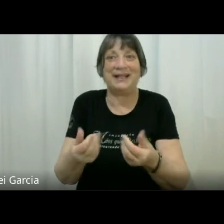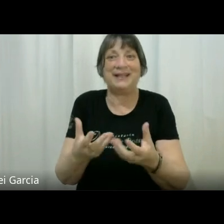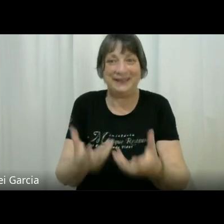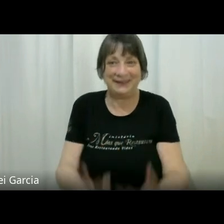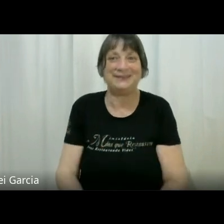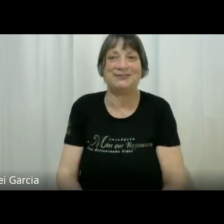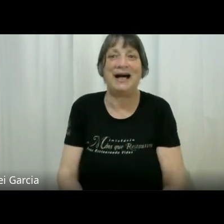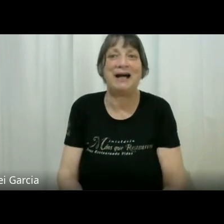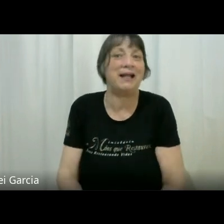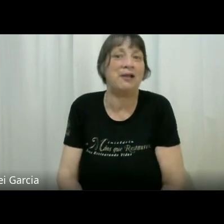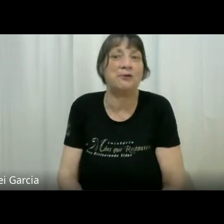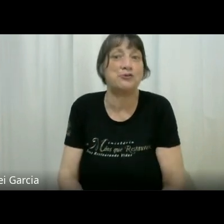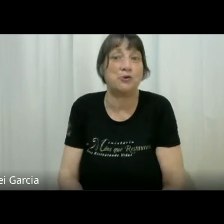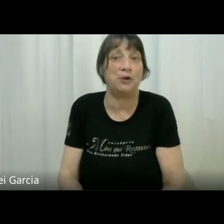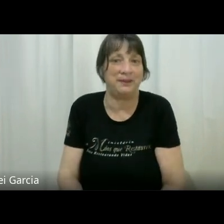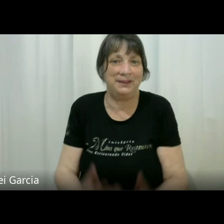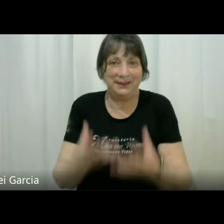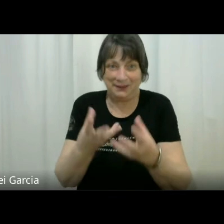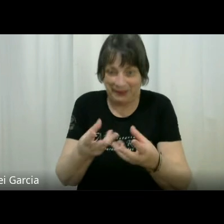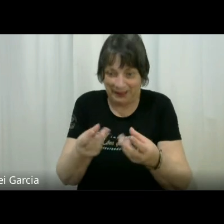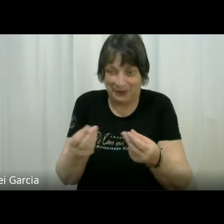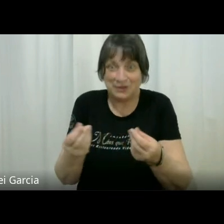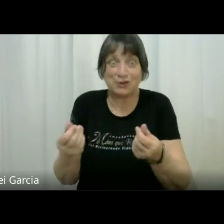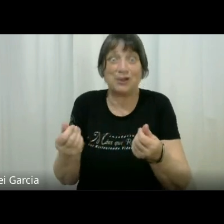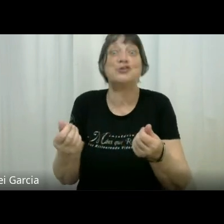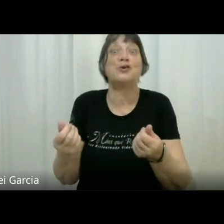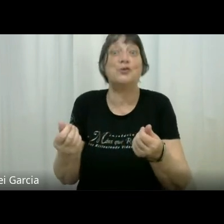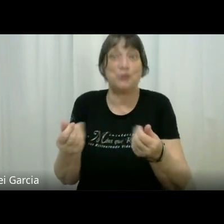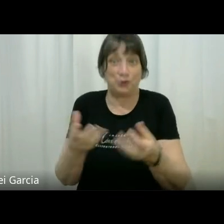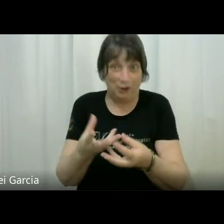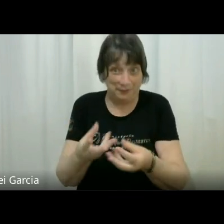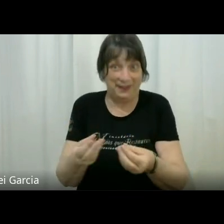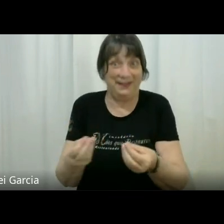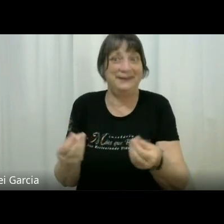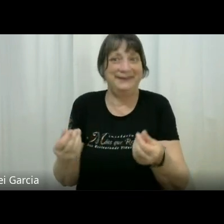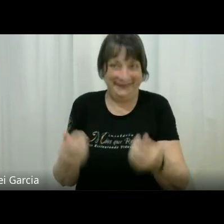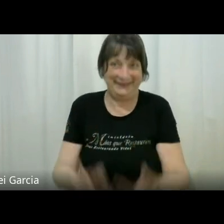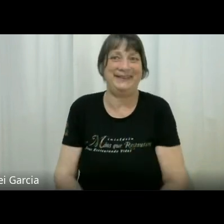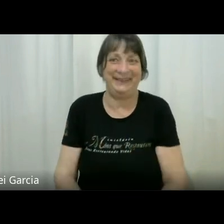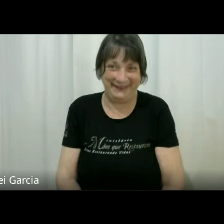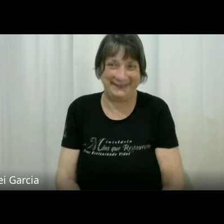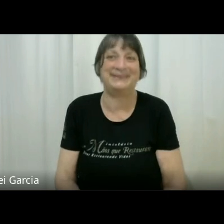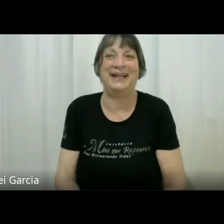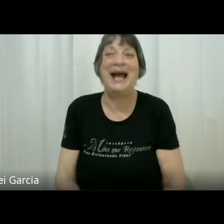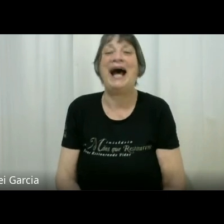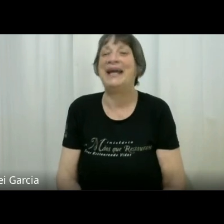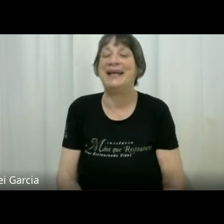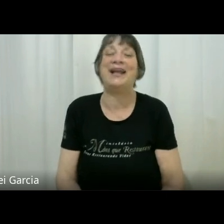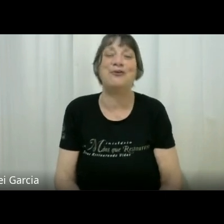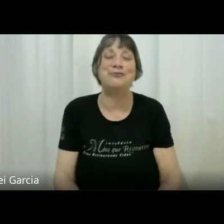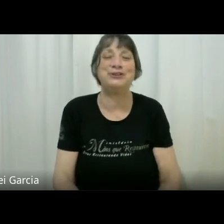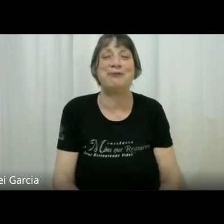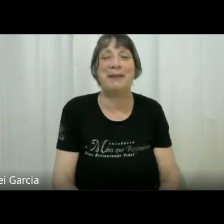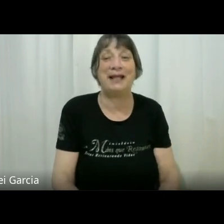se isso, a água ela logo some, então ela se consome, né? Isso.